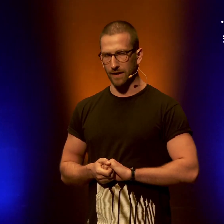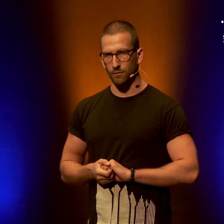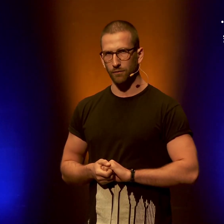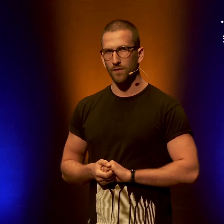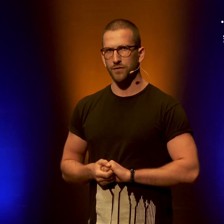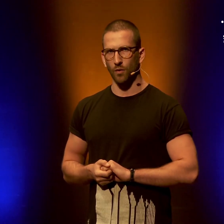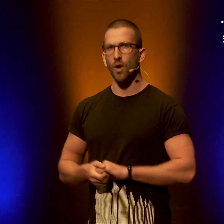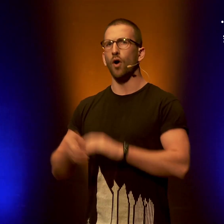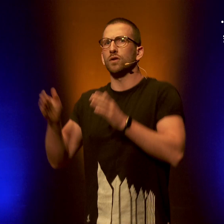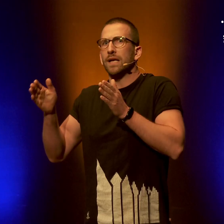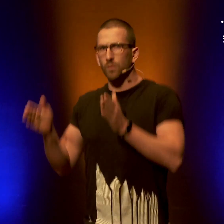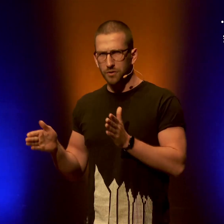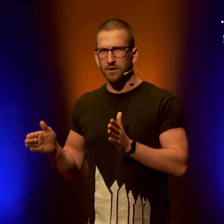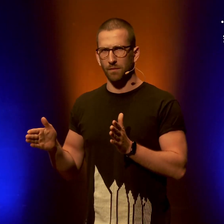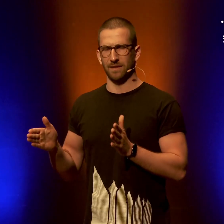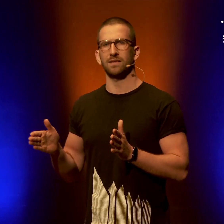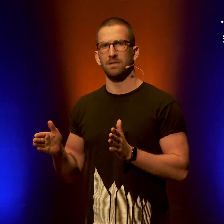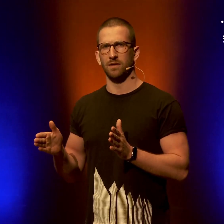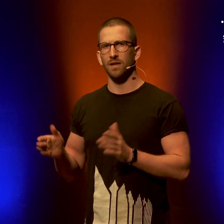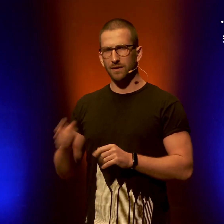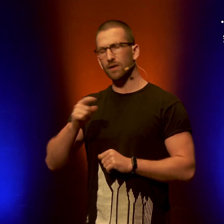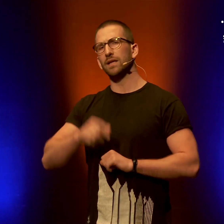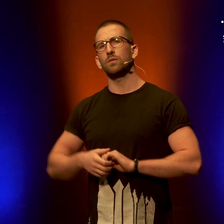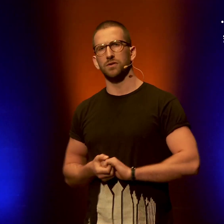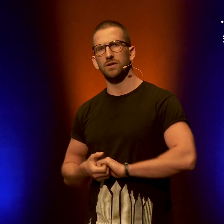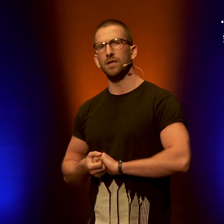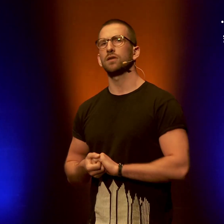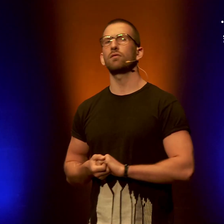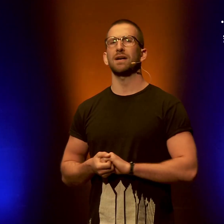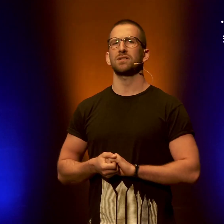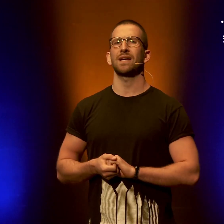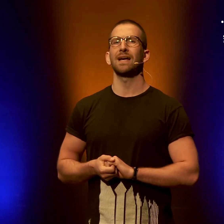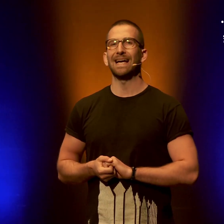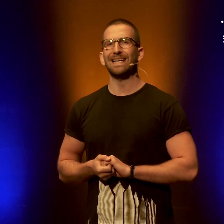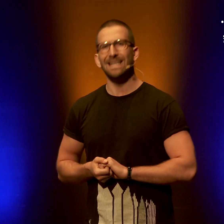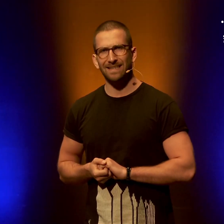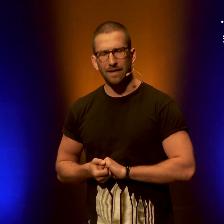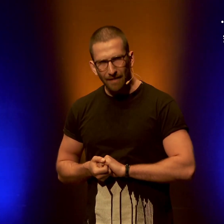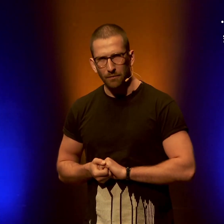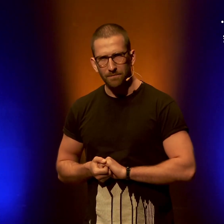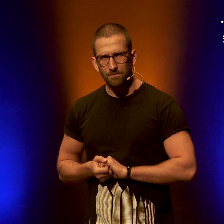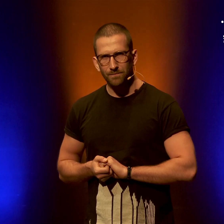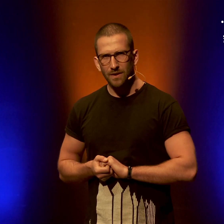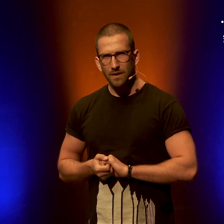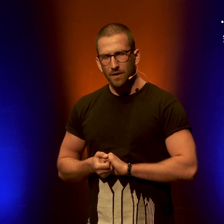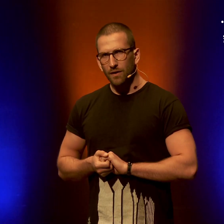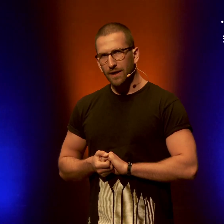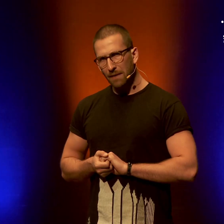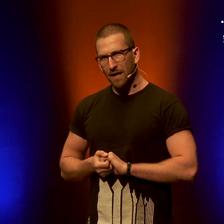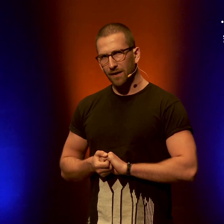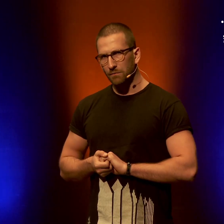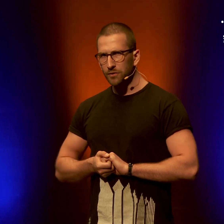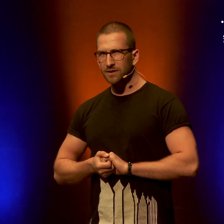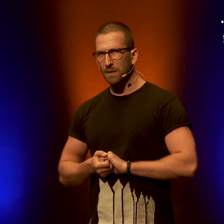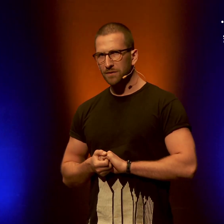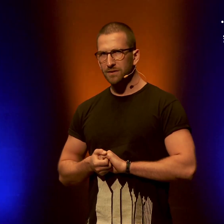od dźwięków są odległości pomiędzy nimi. Te odległości to właśnie interwały.